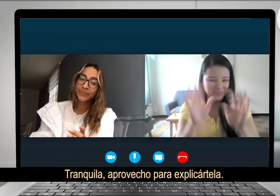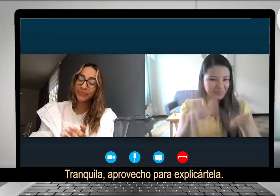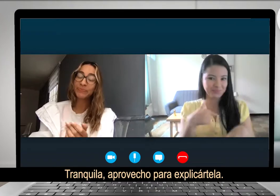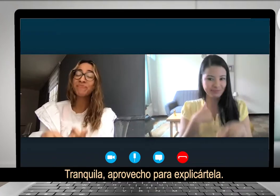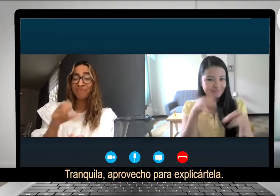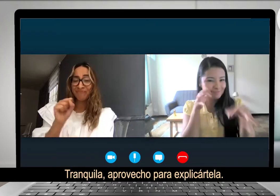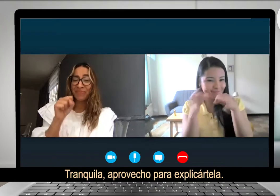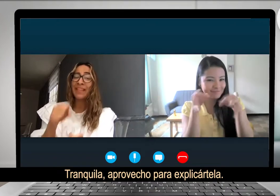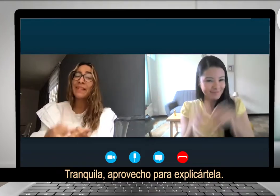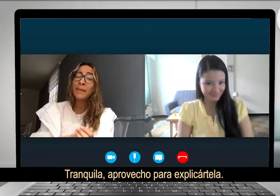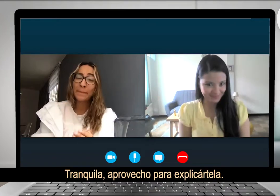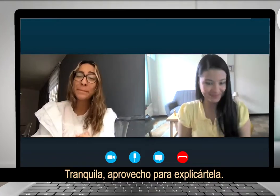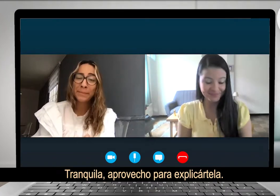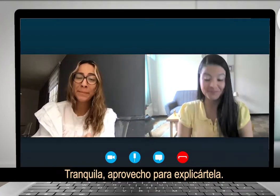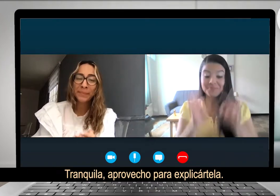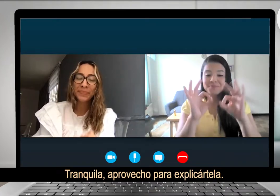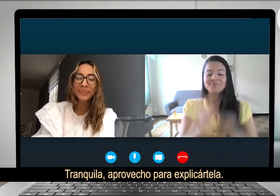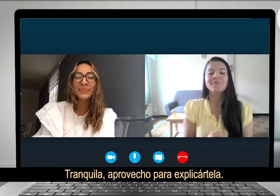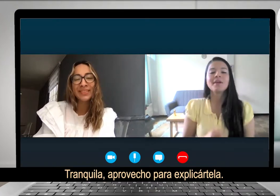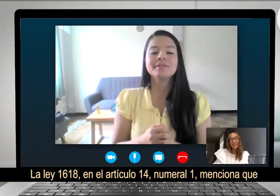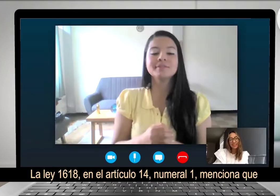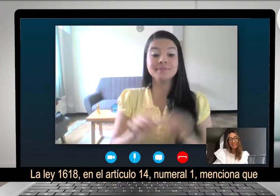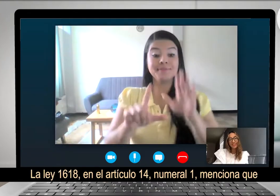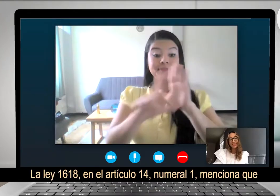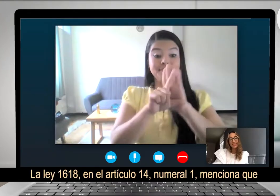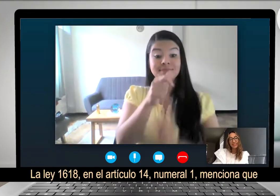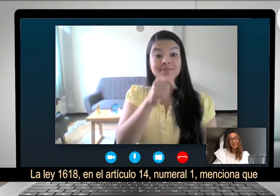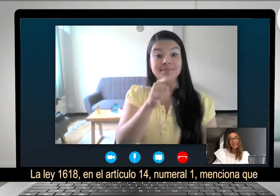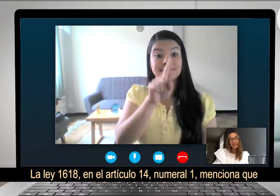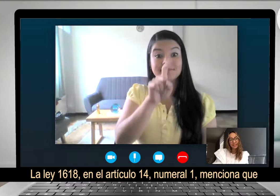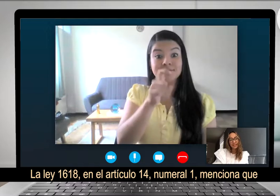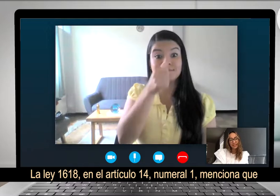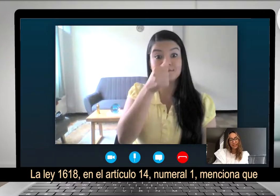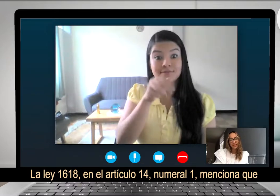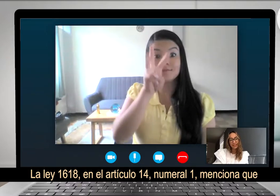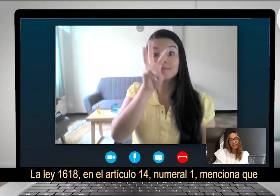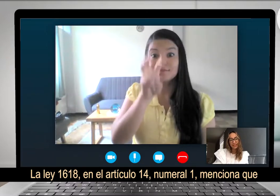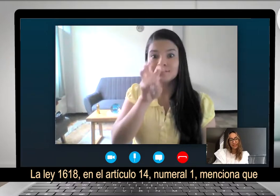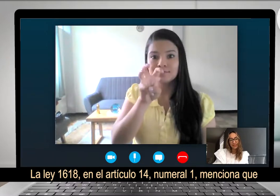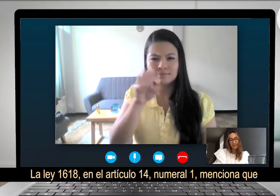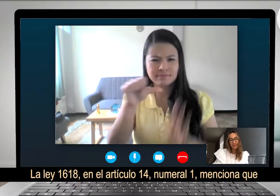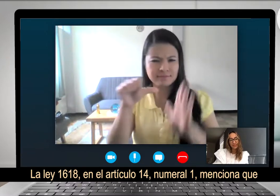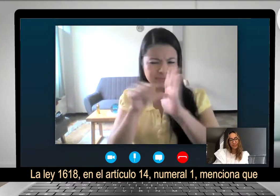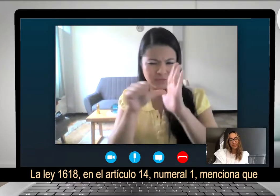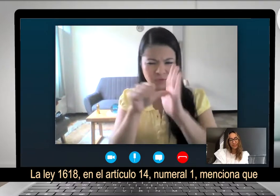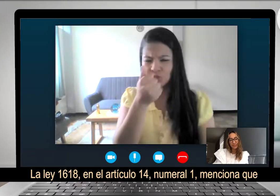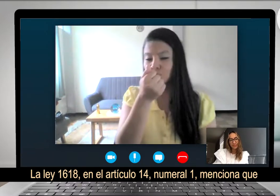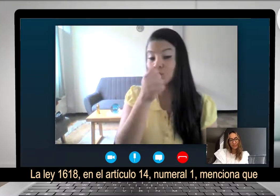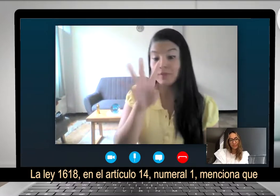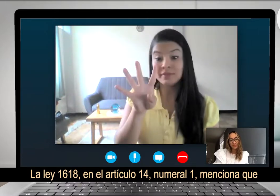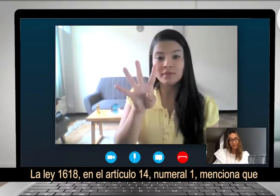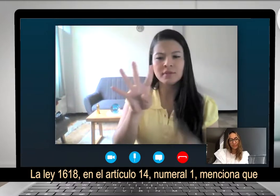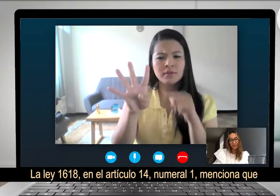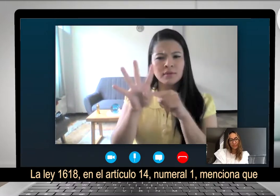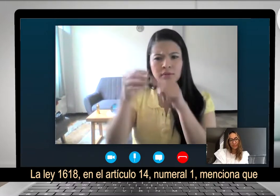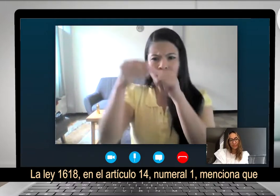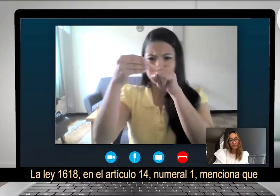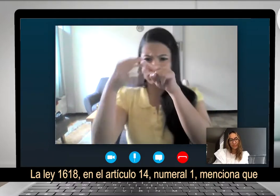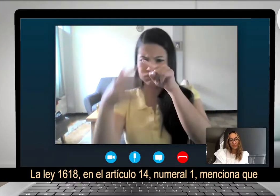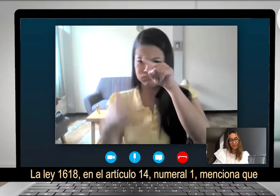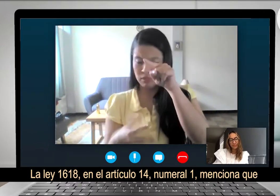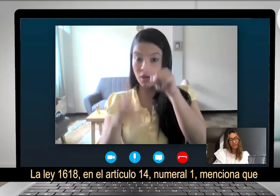Tranquila, aprovecho para explicártela. La ley 16-18, en el artículo 14, numeral 1,